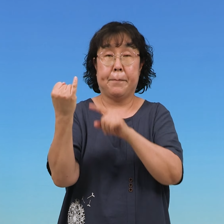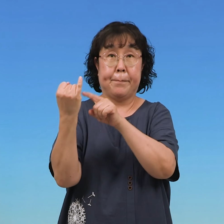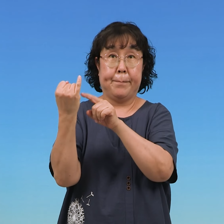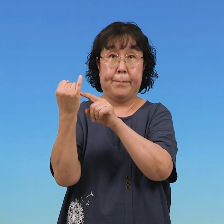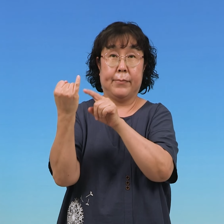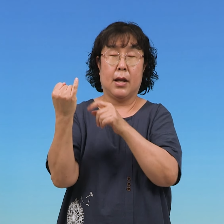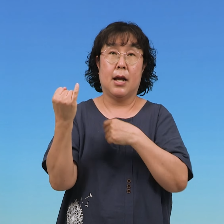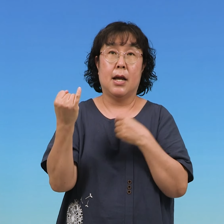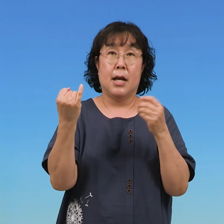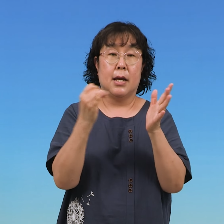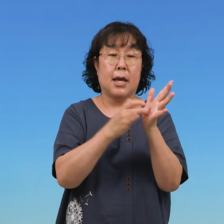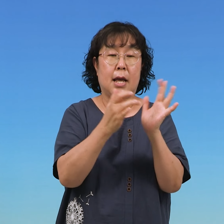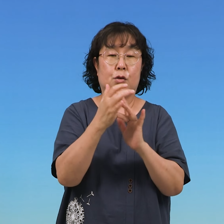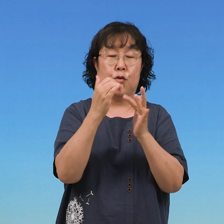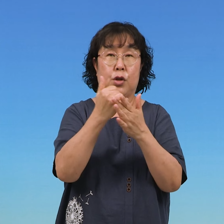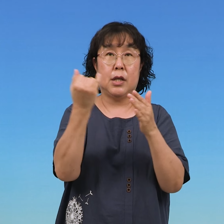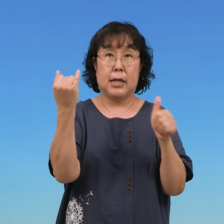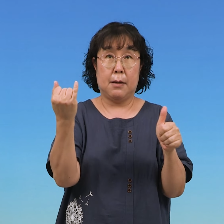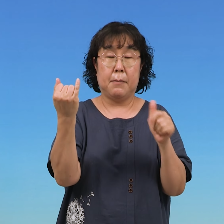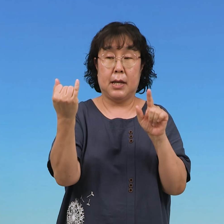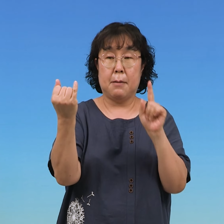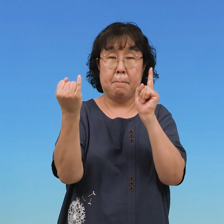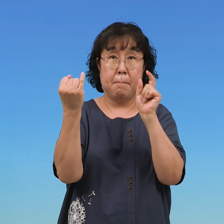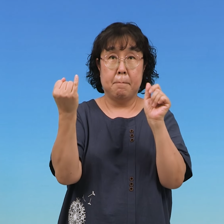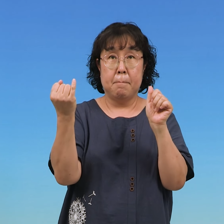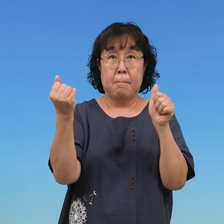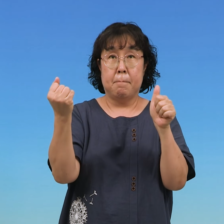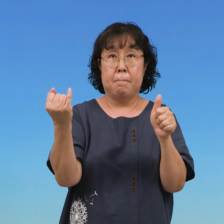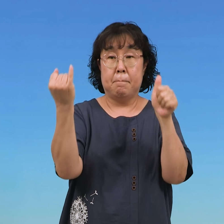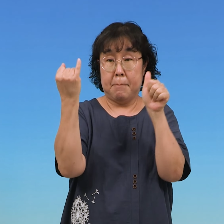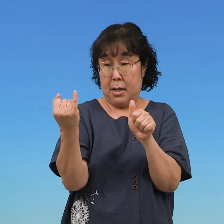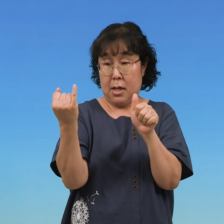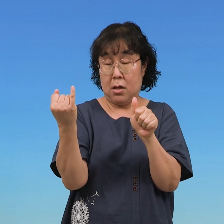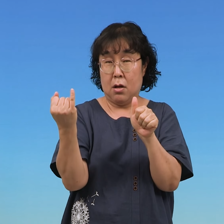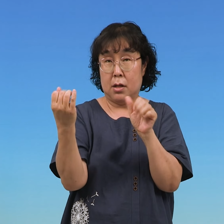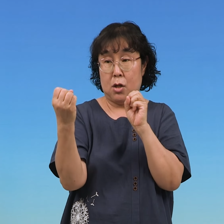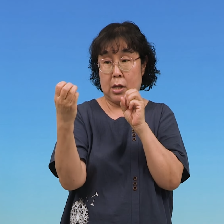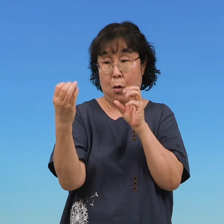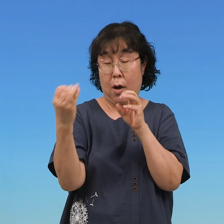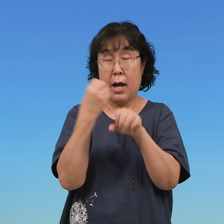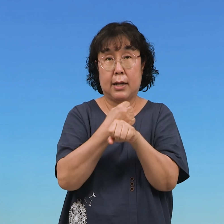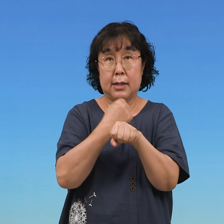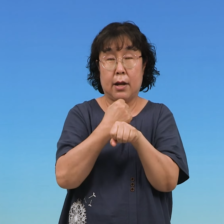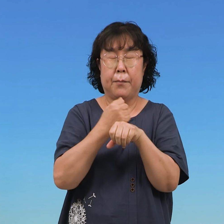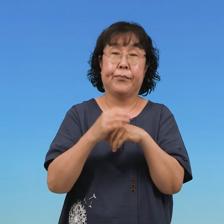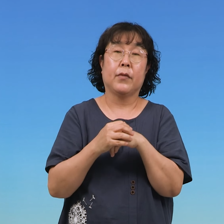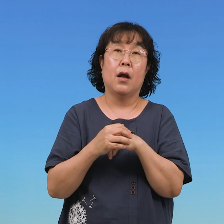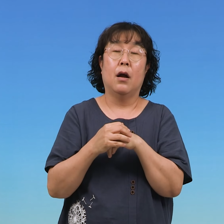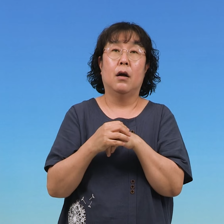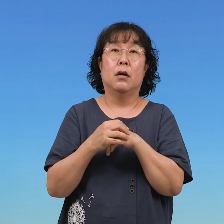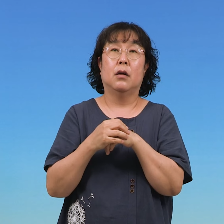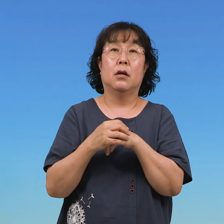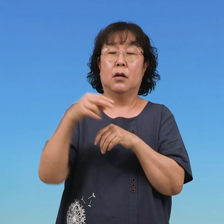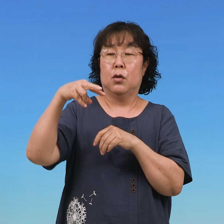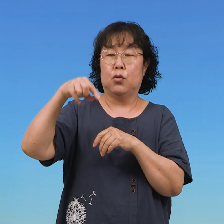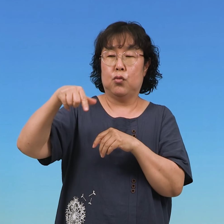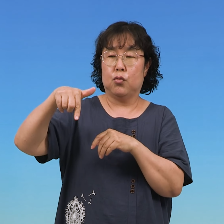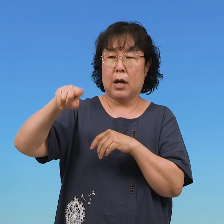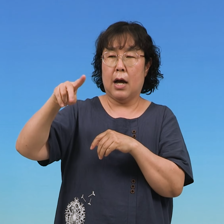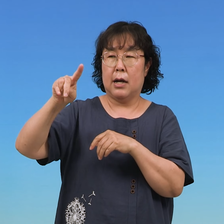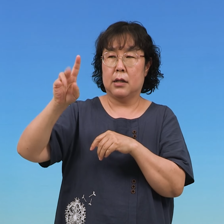수가성이라는 동네에서 이제 예수님이 이 여인을 만나서 제가 이제 수가성 여인이라고 이제 그렇게 부르는데요.